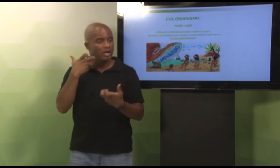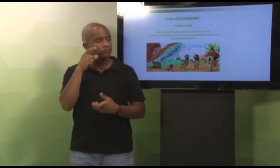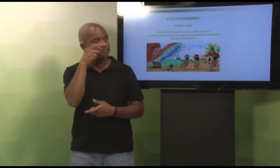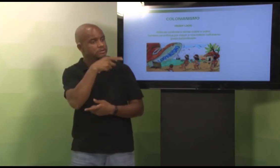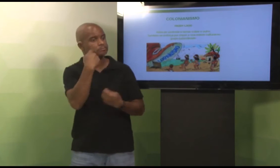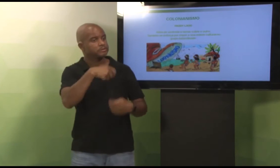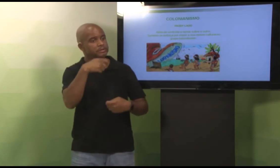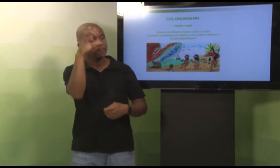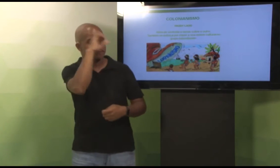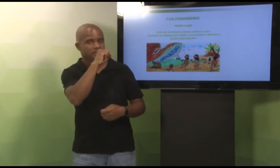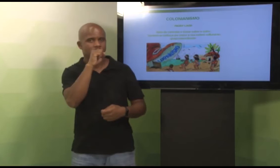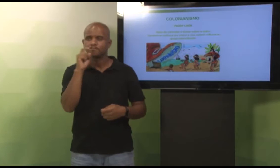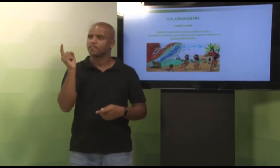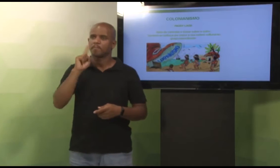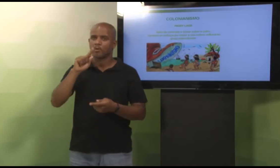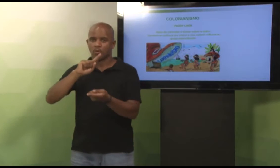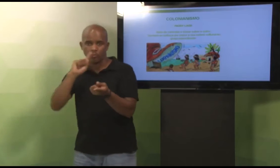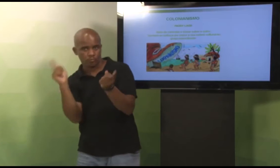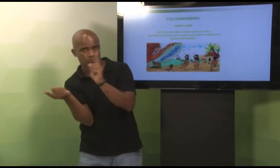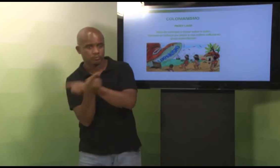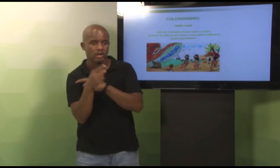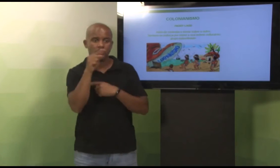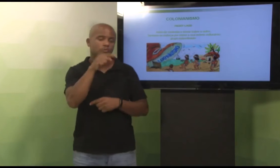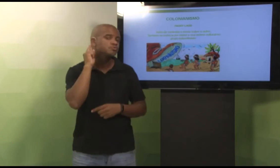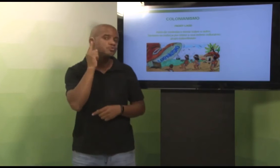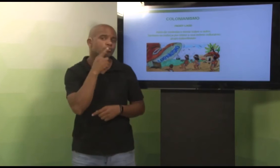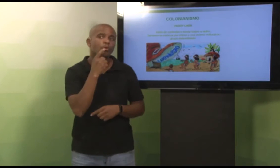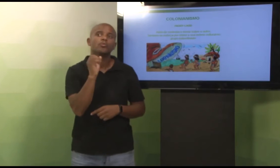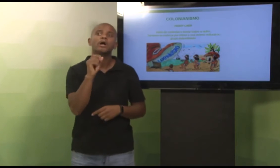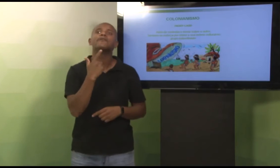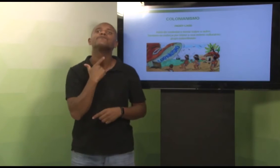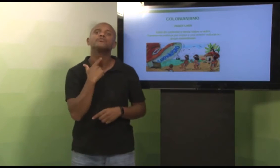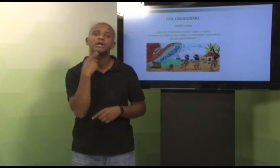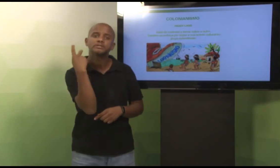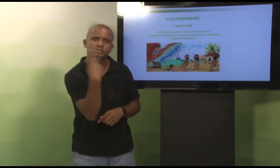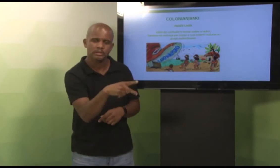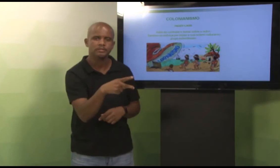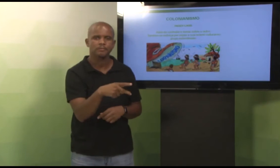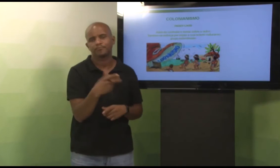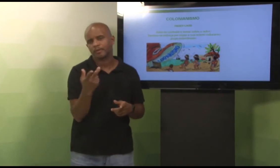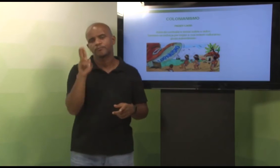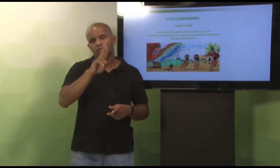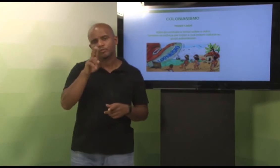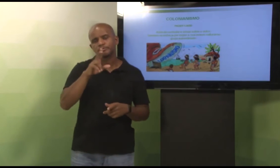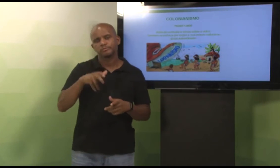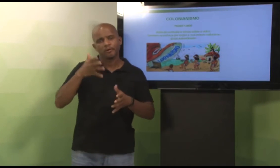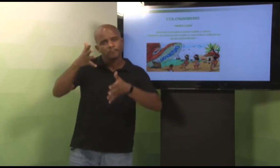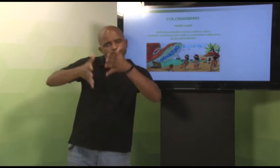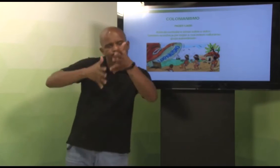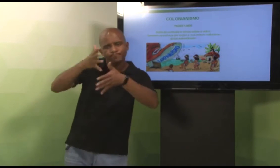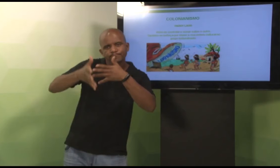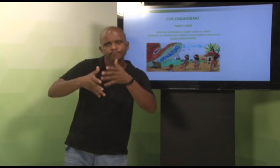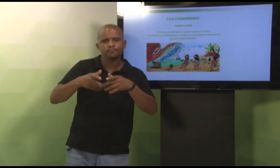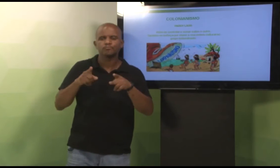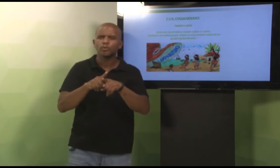eram divergentes das dos ouvintes. O surdo, ele tinha seus desejos, queria utilizar a língua de